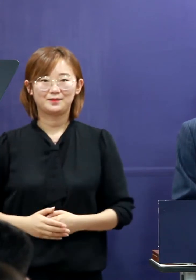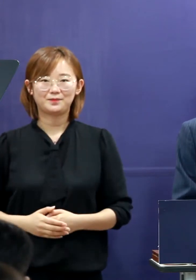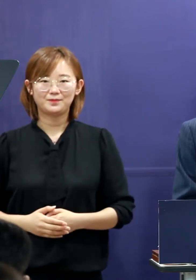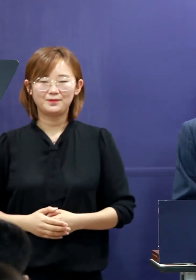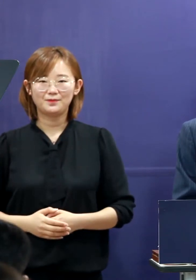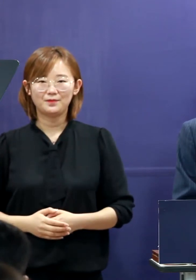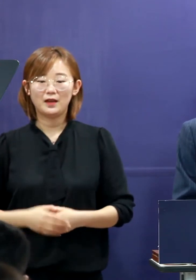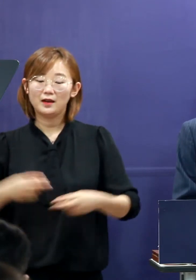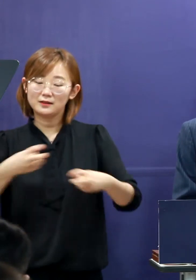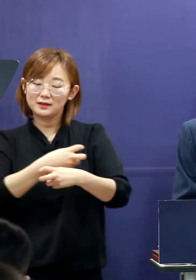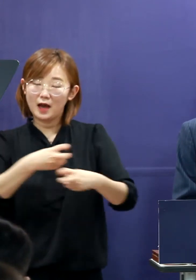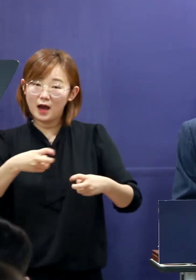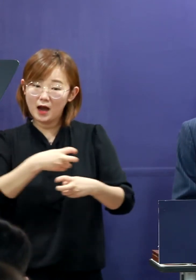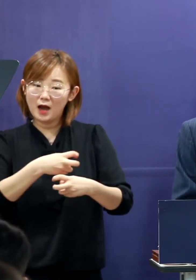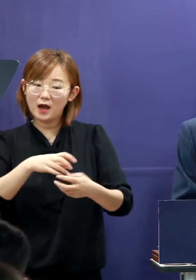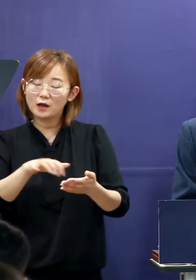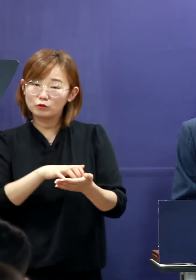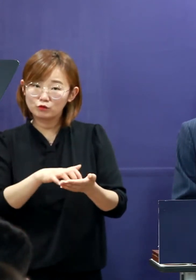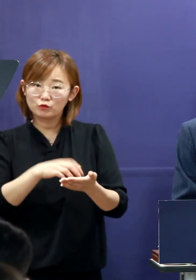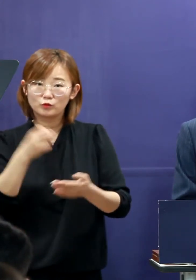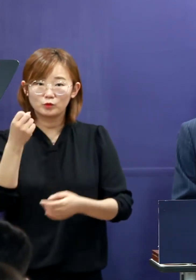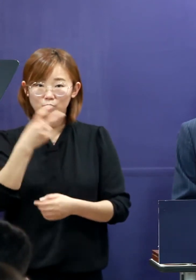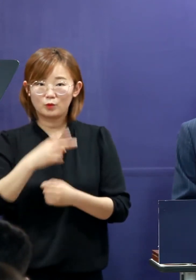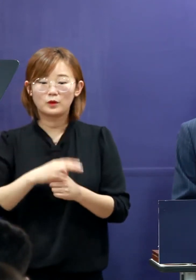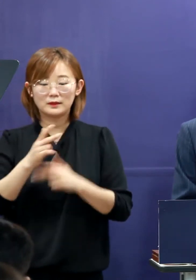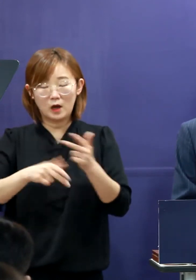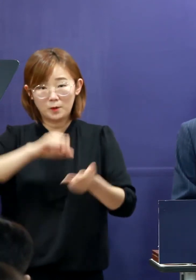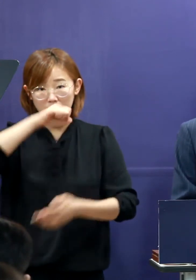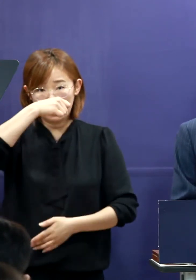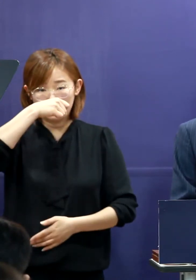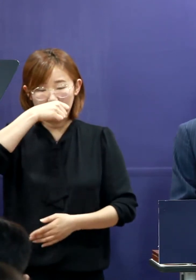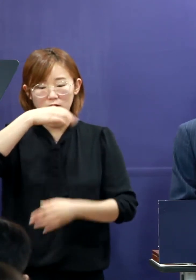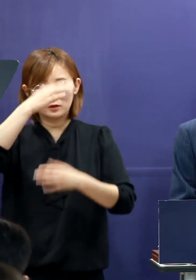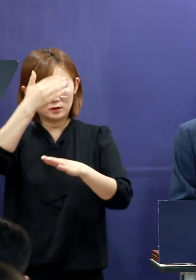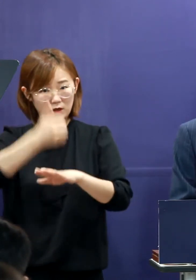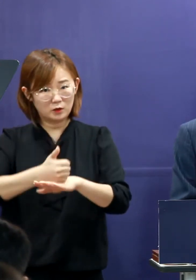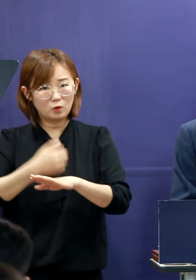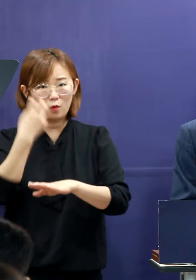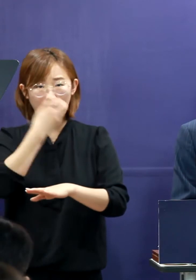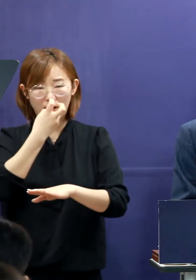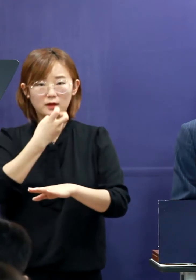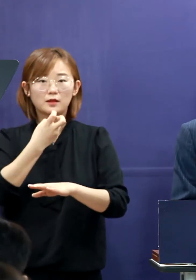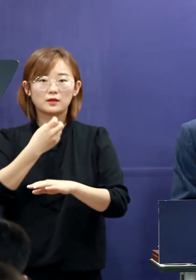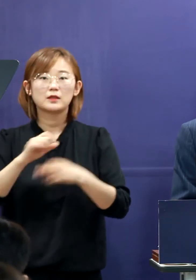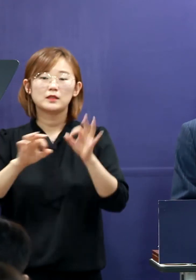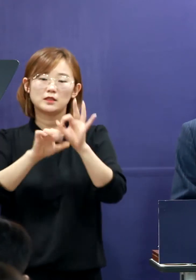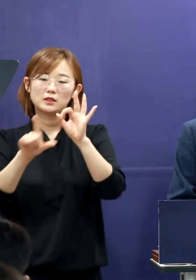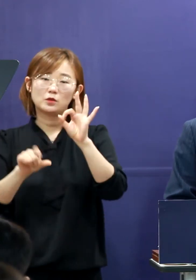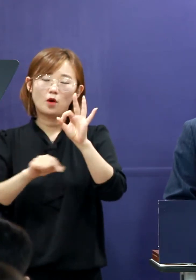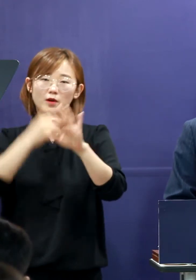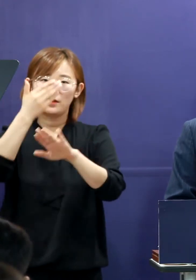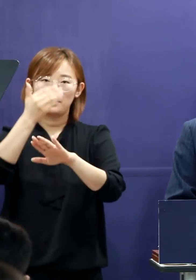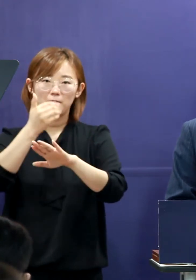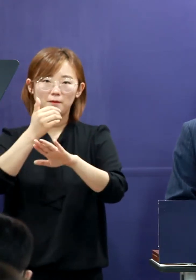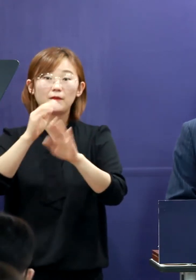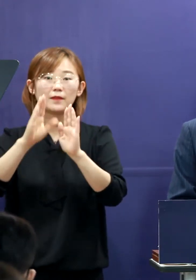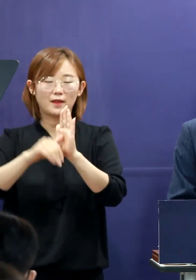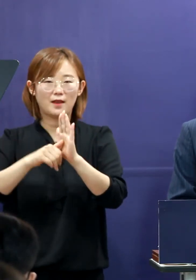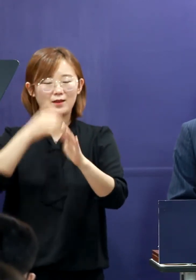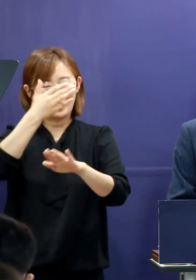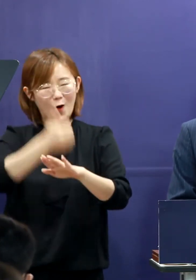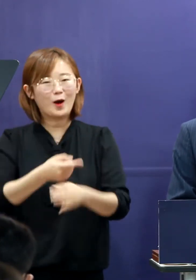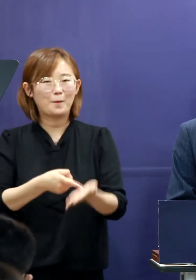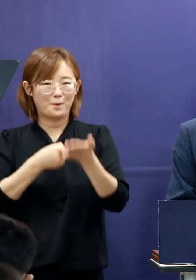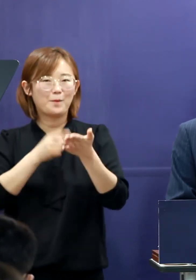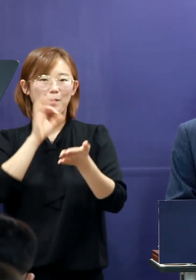등 절차를 거쳐서 금년 10월 달이면 결과가 나올 것으로 알고 있습니다. 좋은 결과가